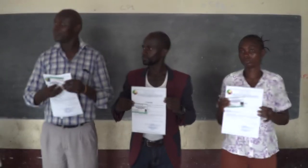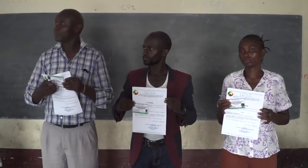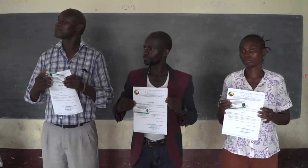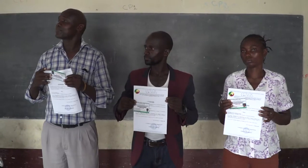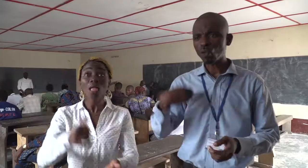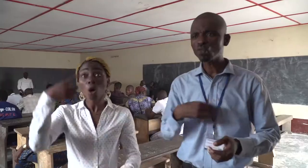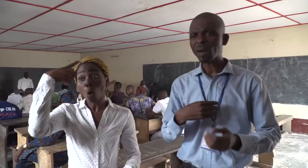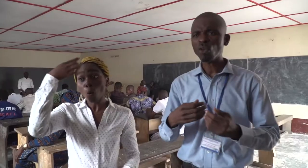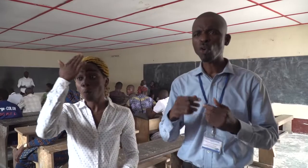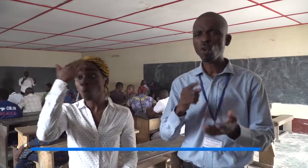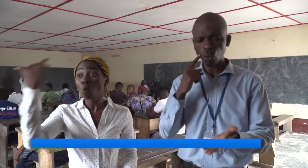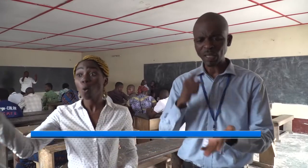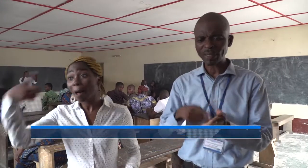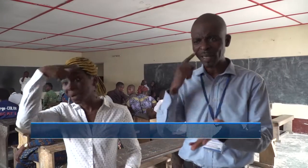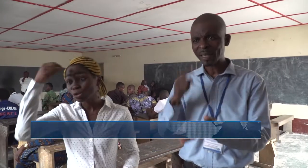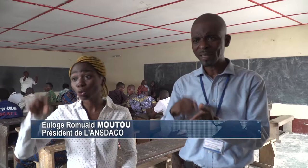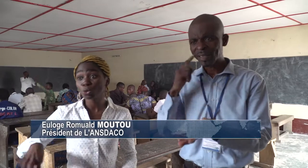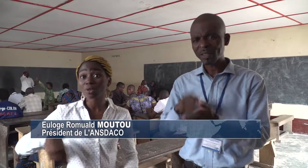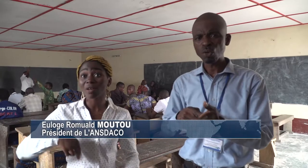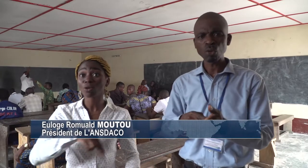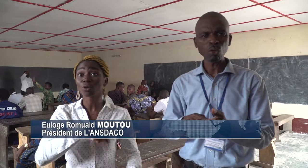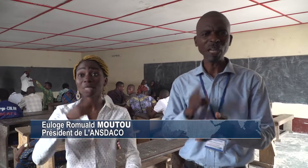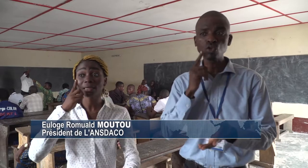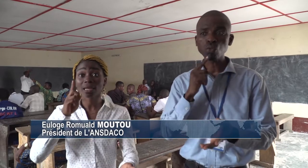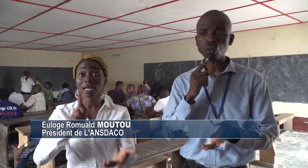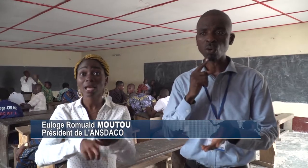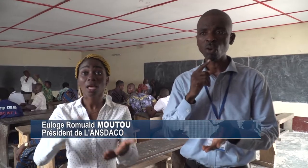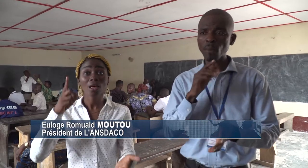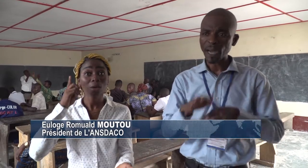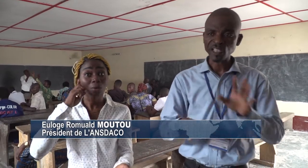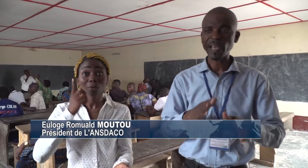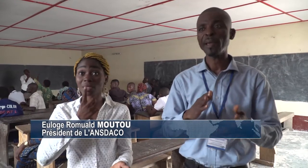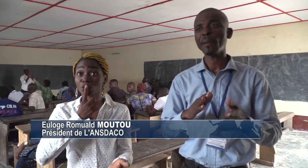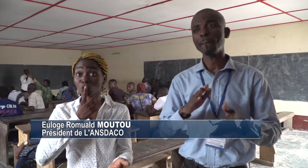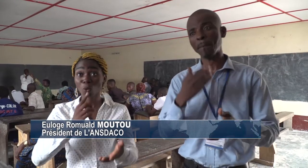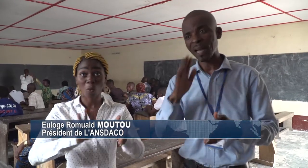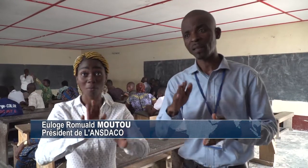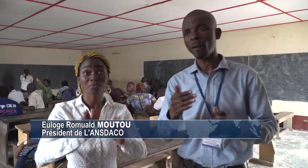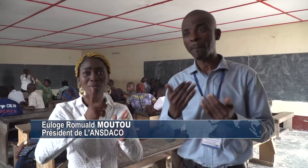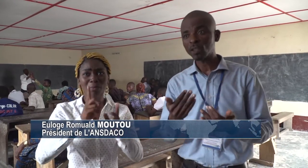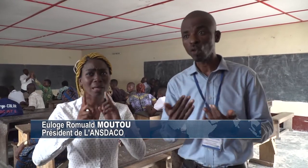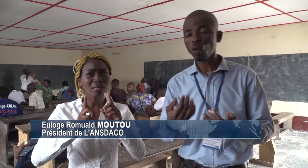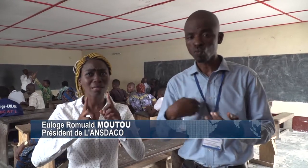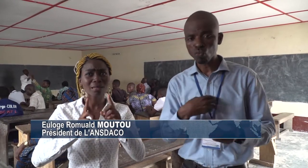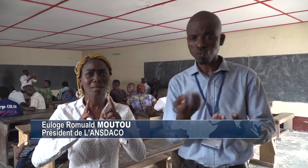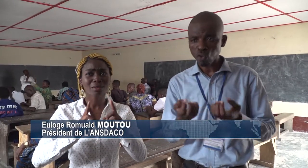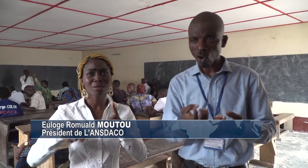rencontre. Nous avons constaté le-marché. Maintenant, nous voulons